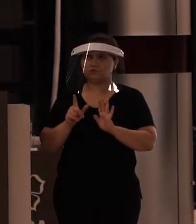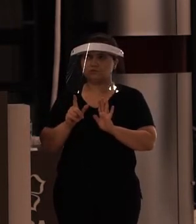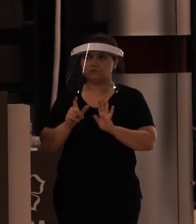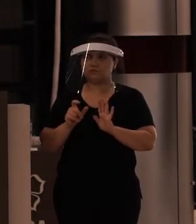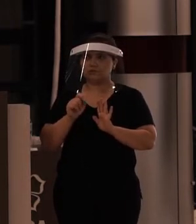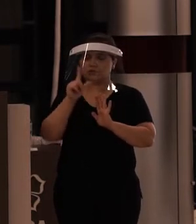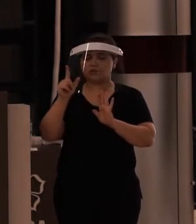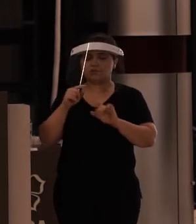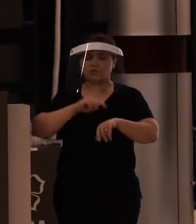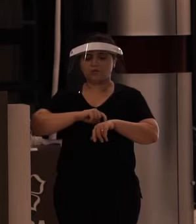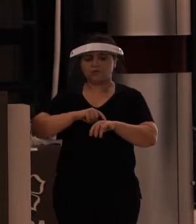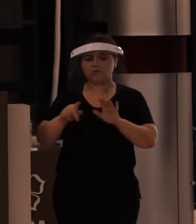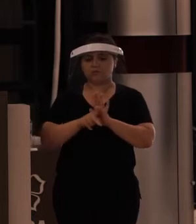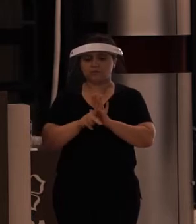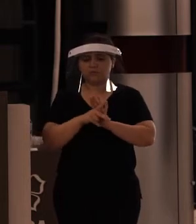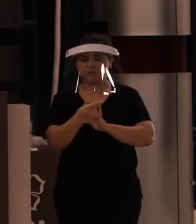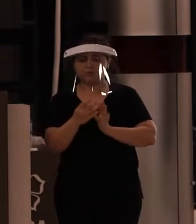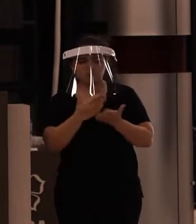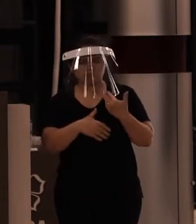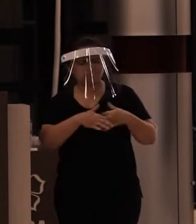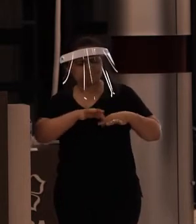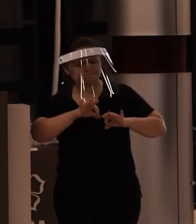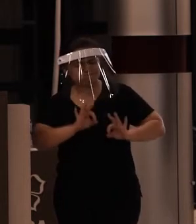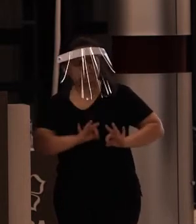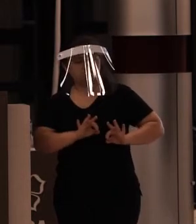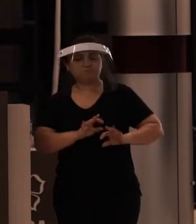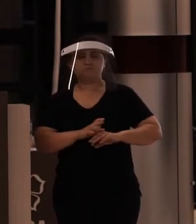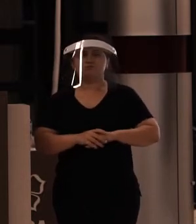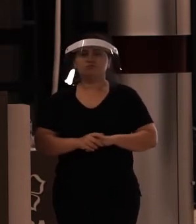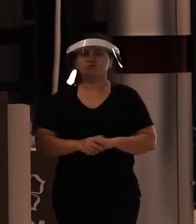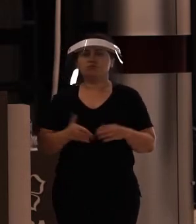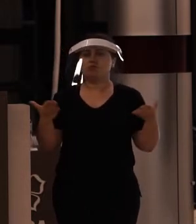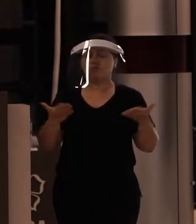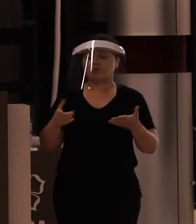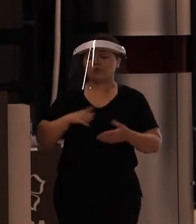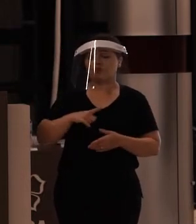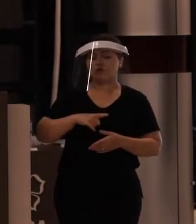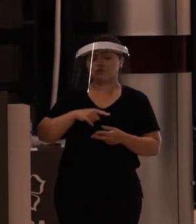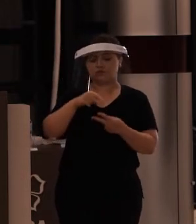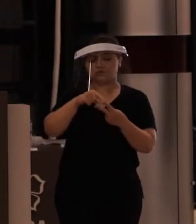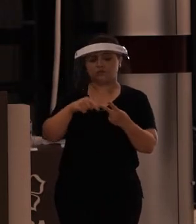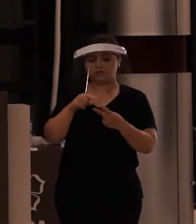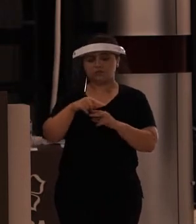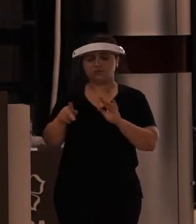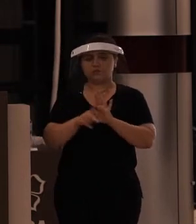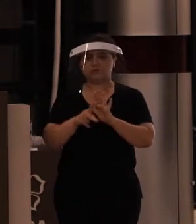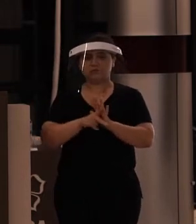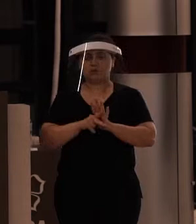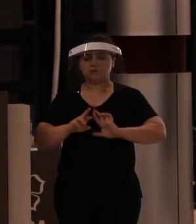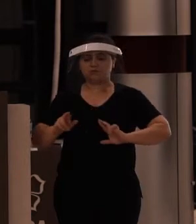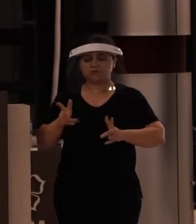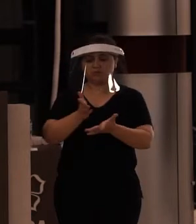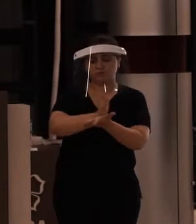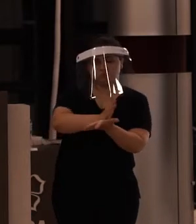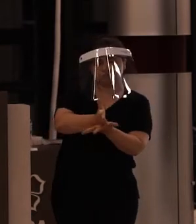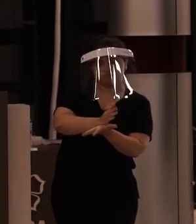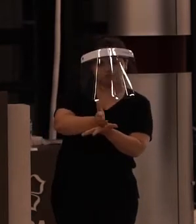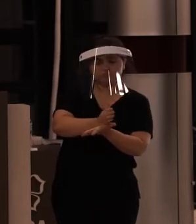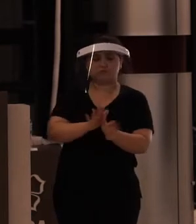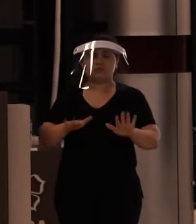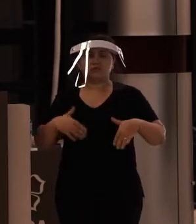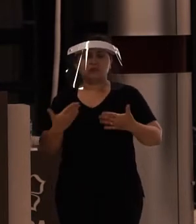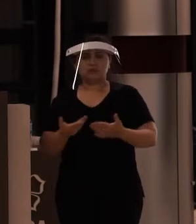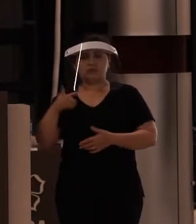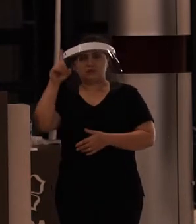qual que é o tag dele, tudo certinho. Aqui eu trouxe 2 com condições intermediárias.